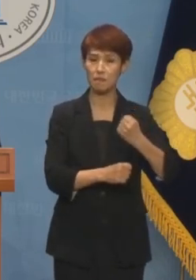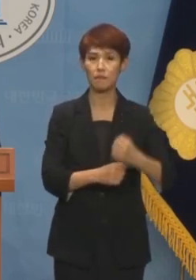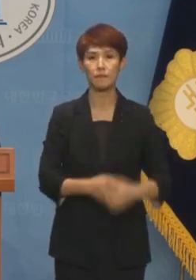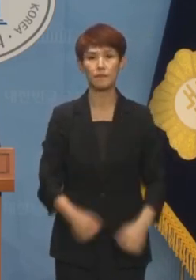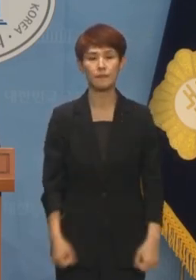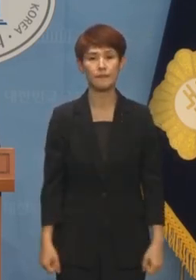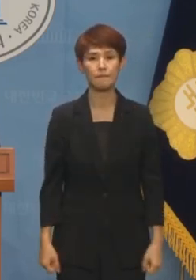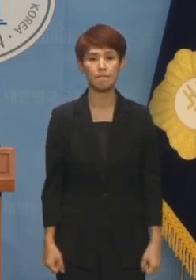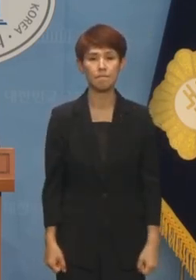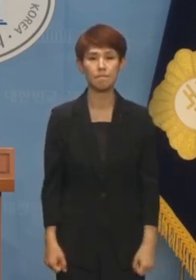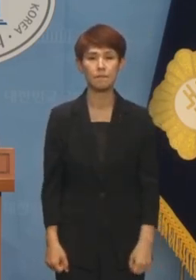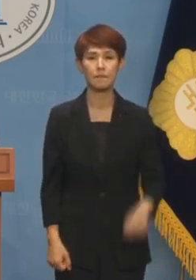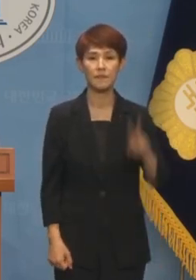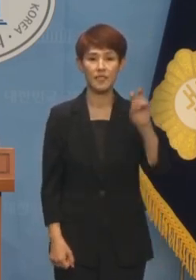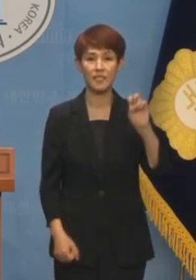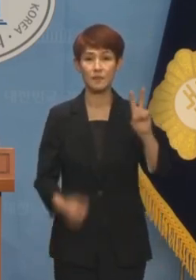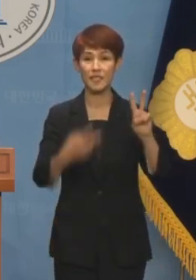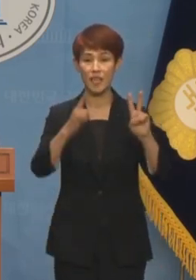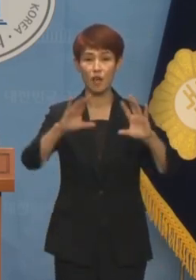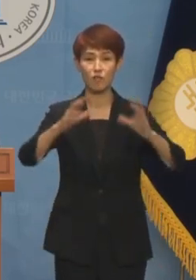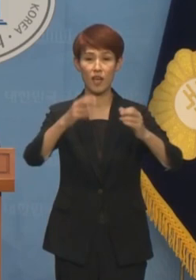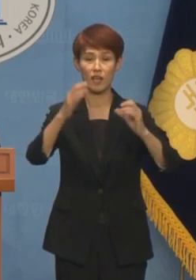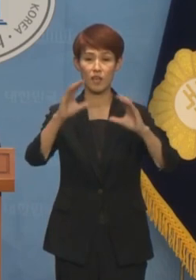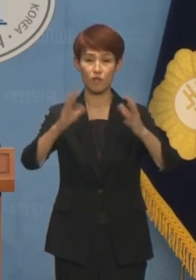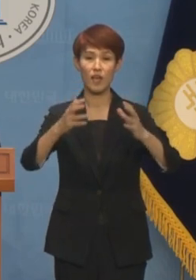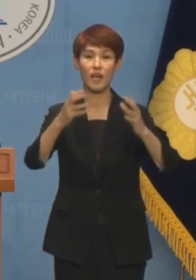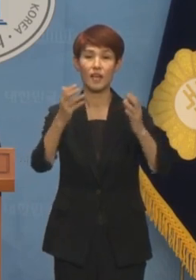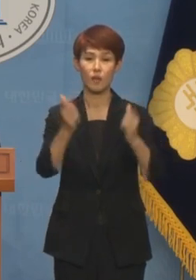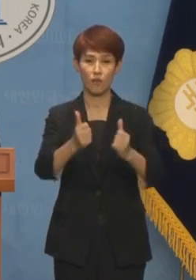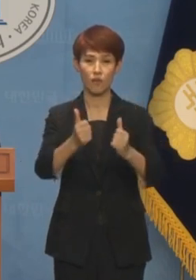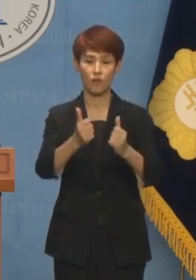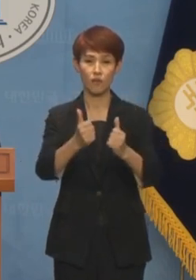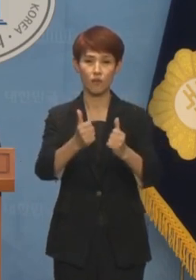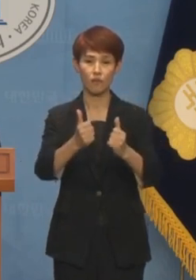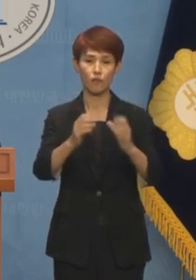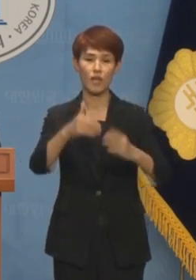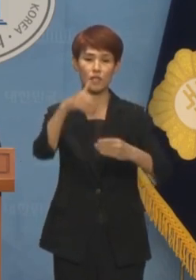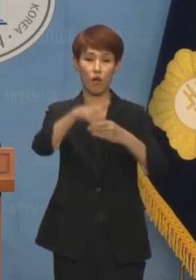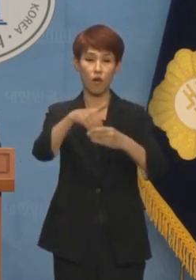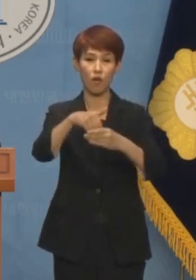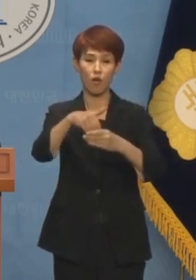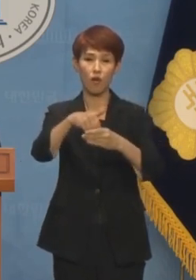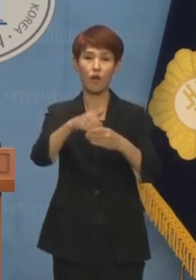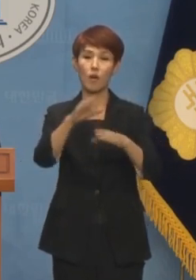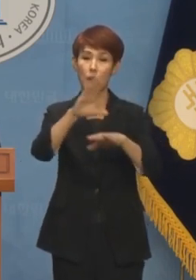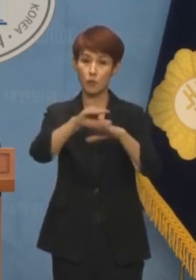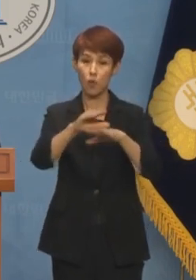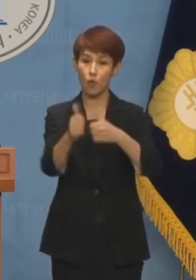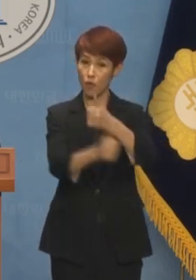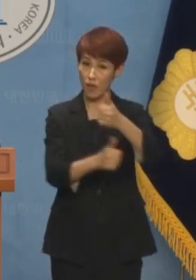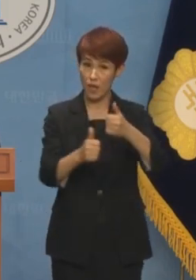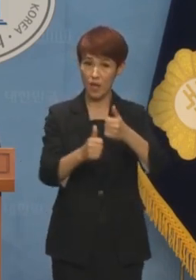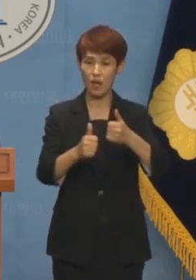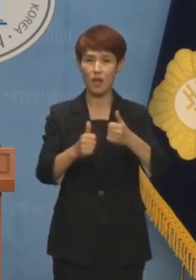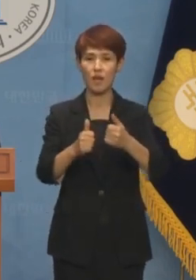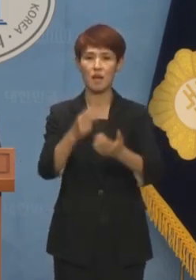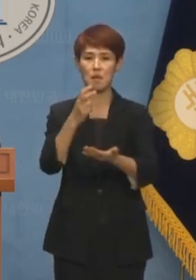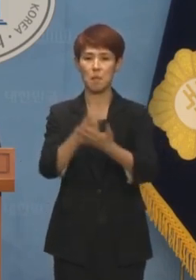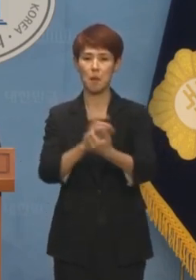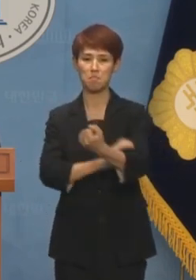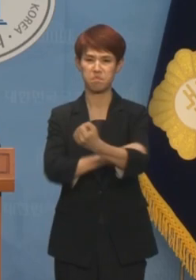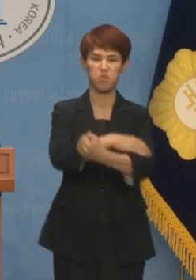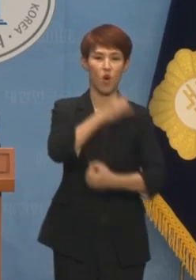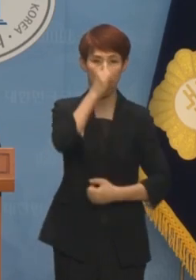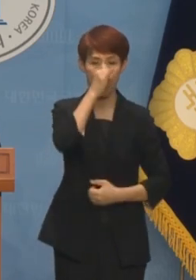하겠습니다. 제22대 국회의원 선거방송심의위원회가 법정 제재를 남발하고 있습니다.